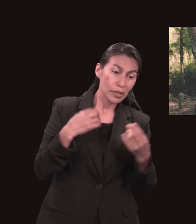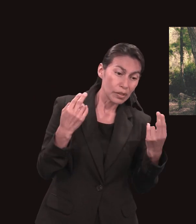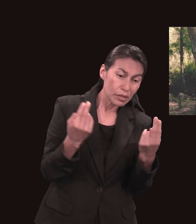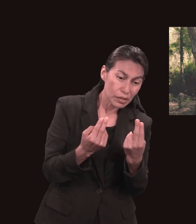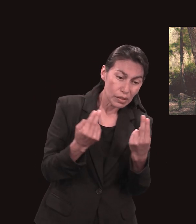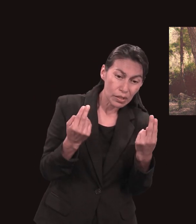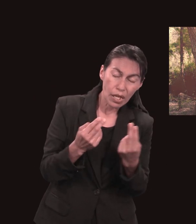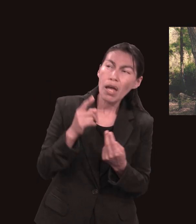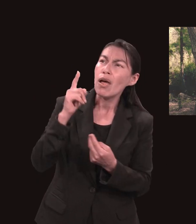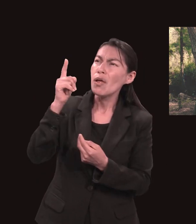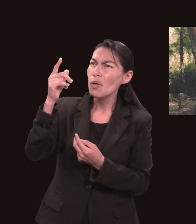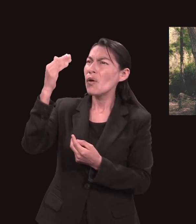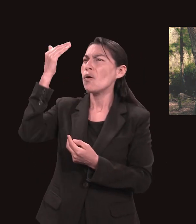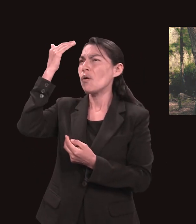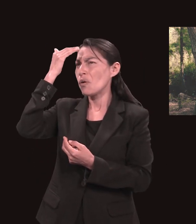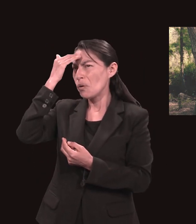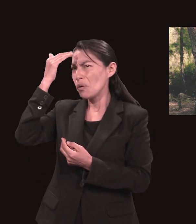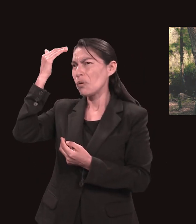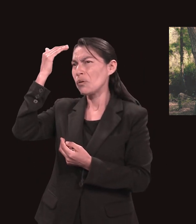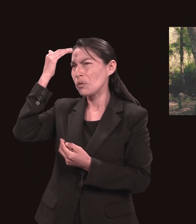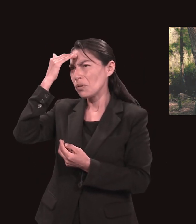necesidad